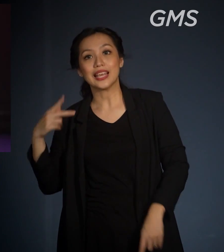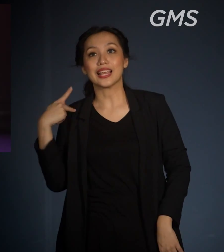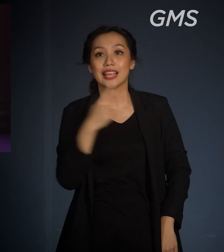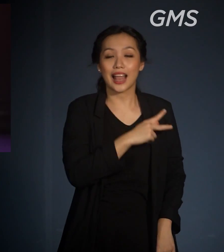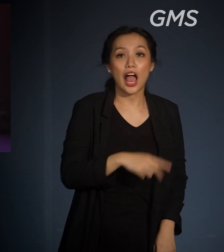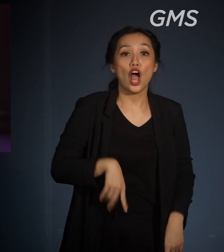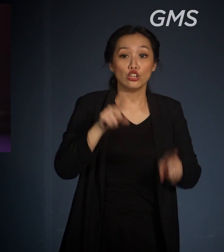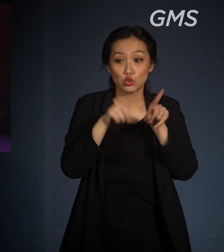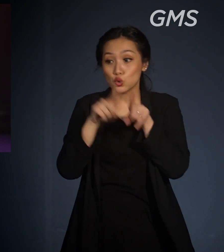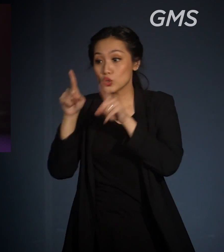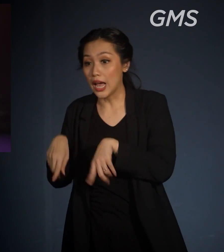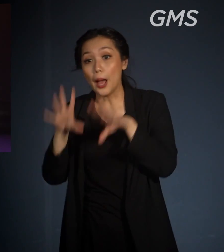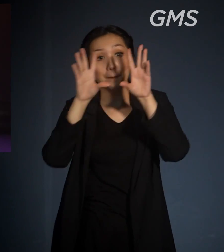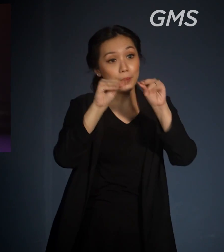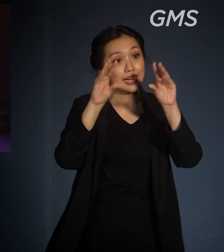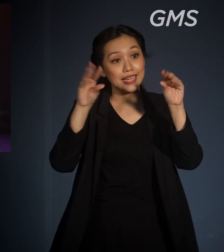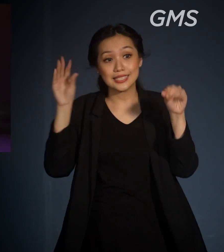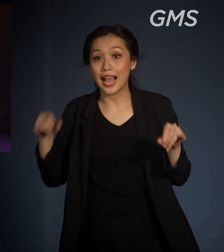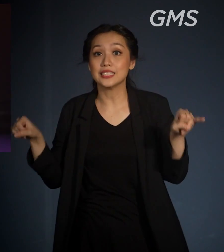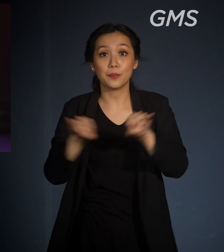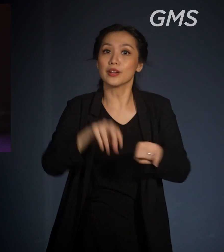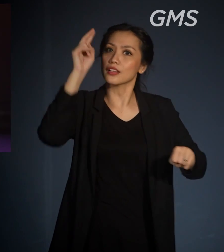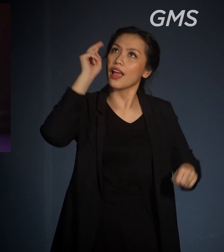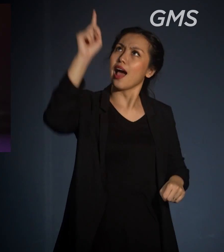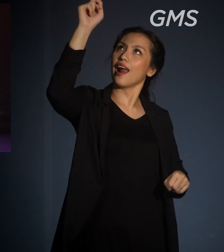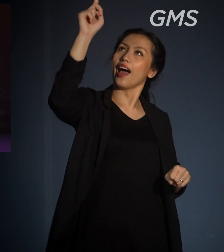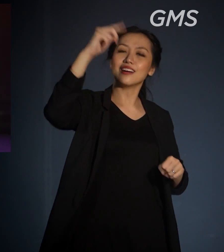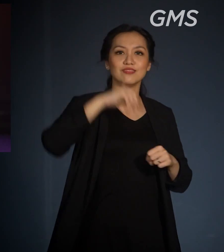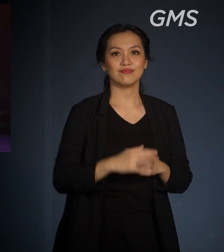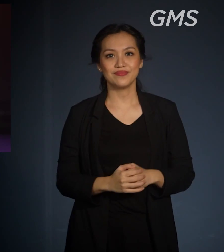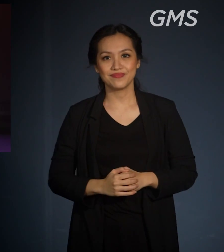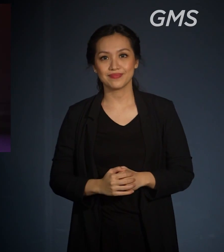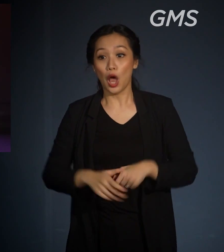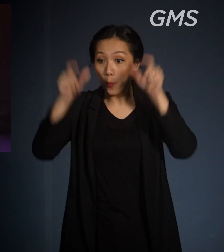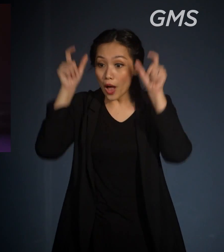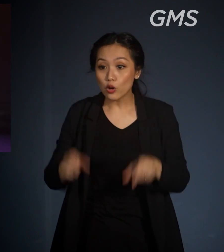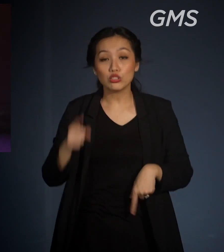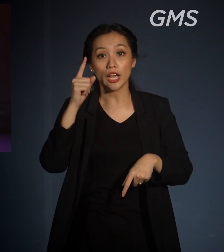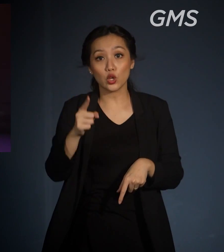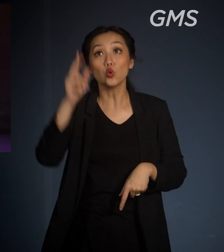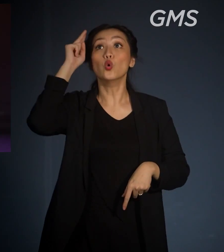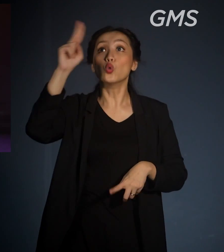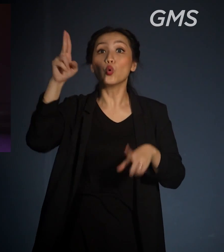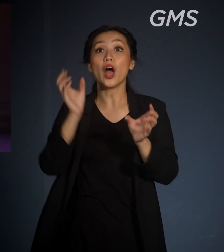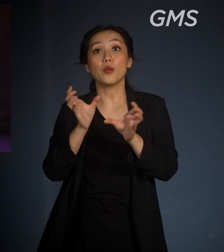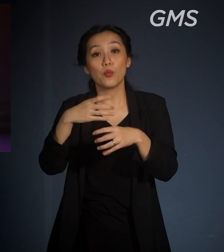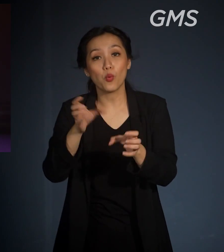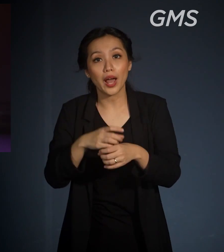bekerja seperti Allah. Dengan kata lain, manusia itu diciptakan